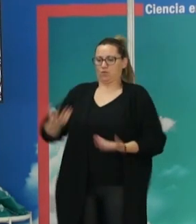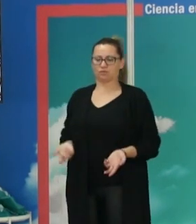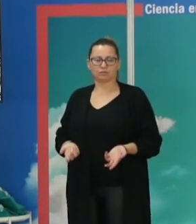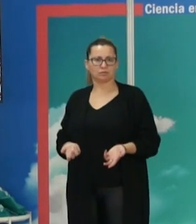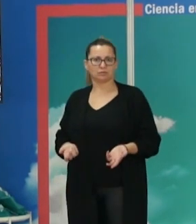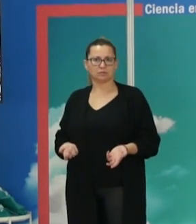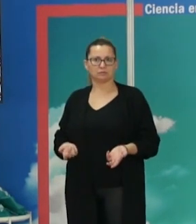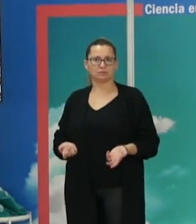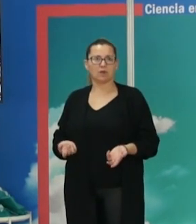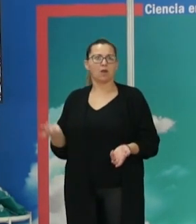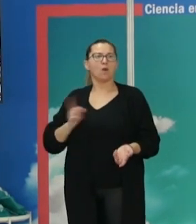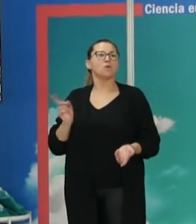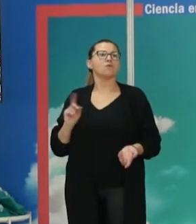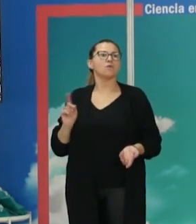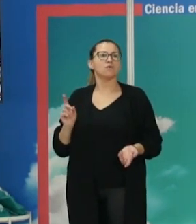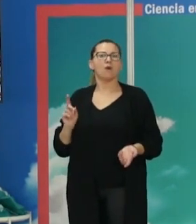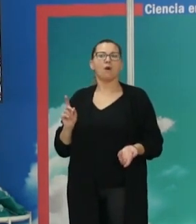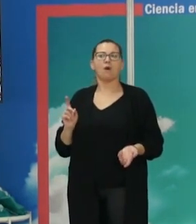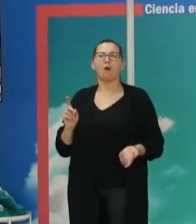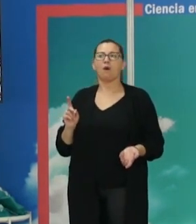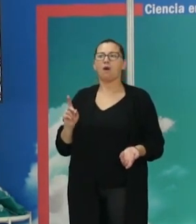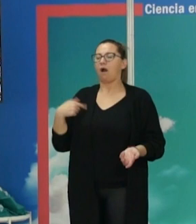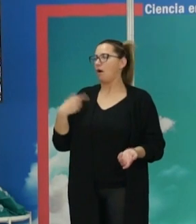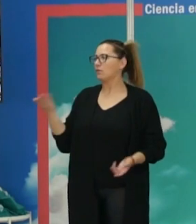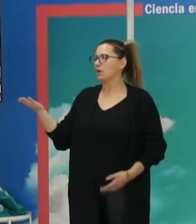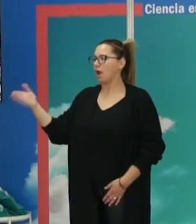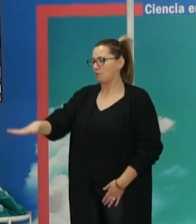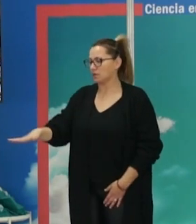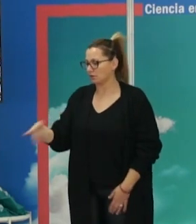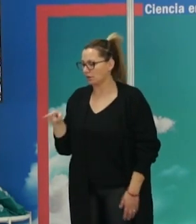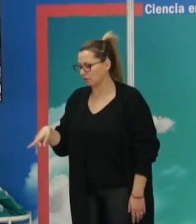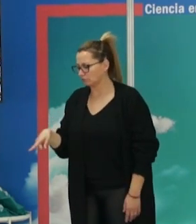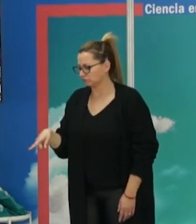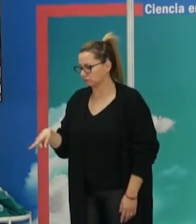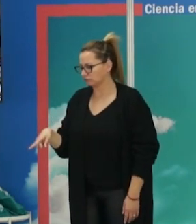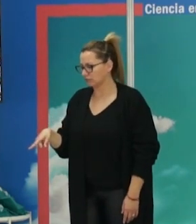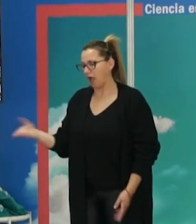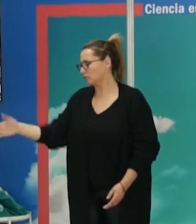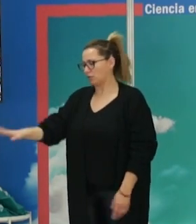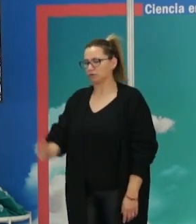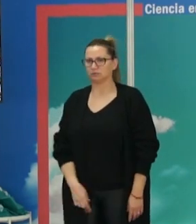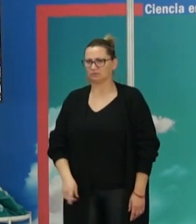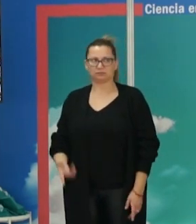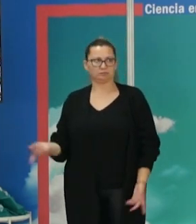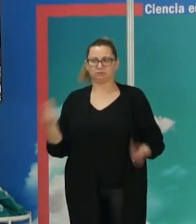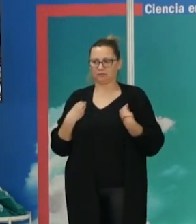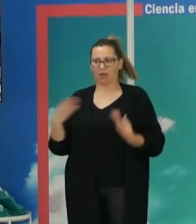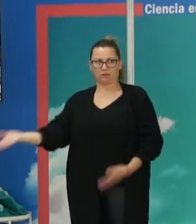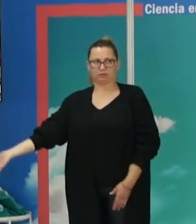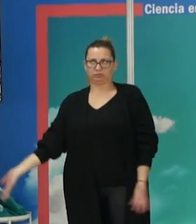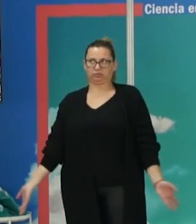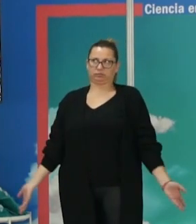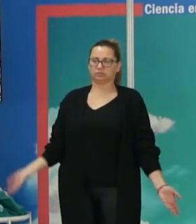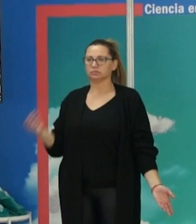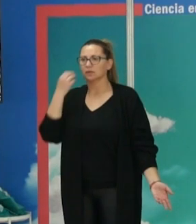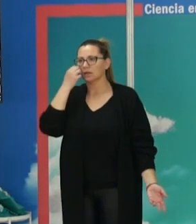decir, no nos podemos permitir considerar como muertos a alguien que está vivo. En eso podemos estar bastante de acuerdo. Pero necesitamos